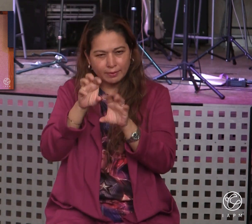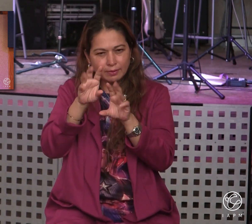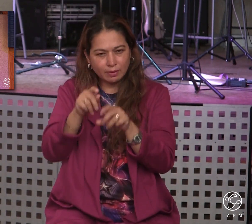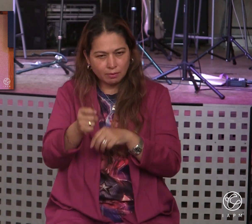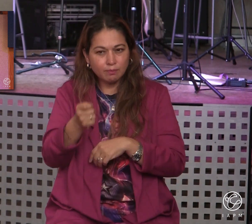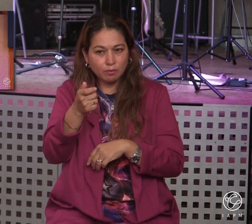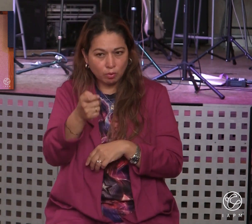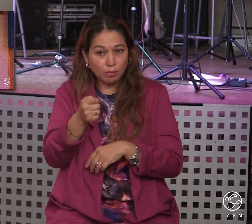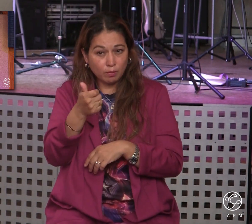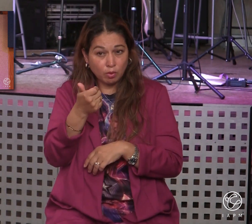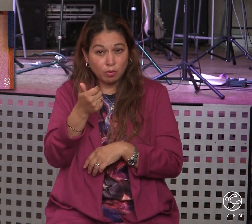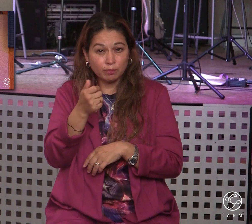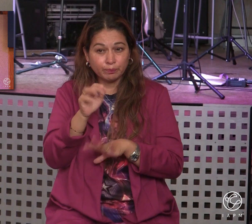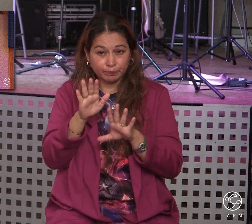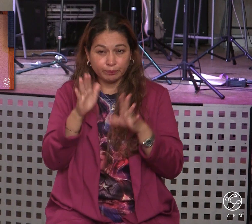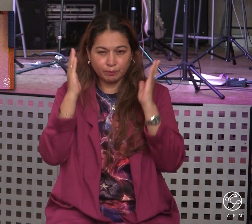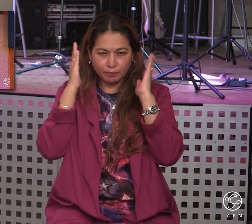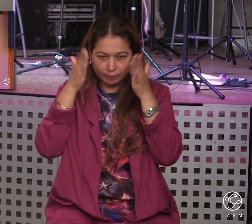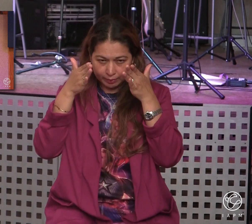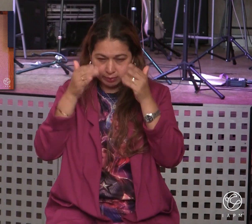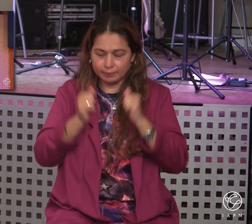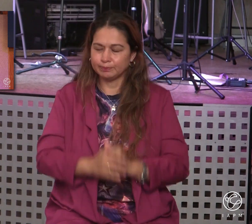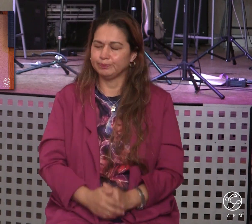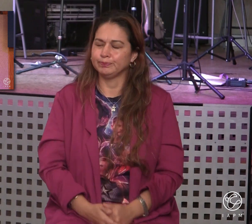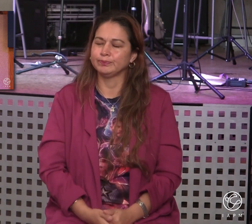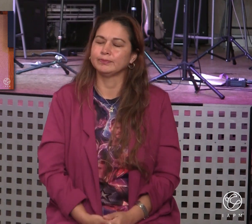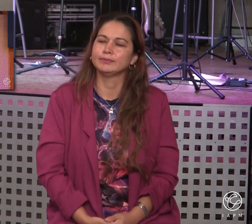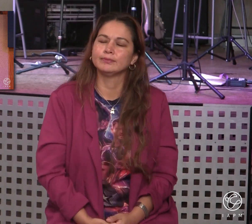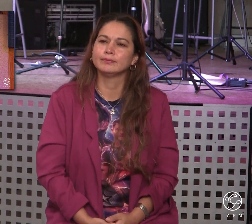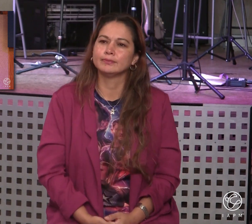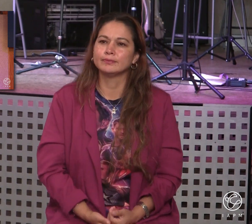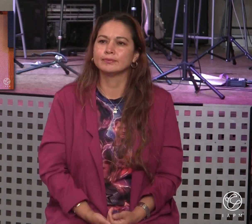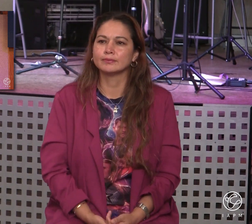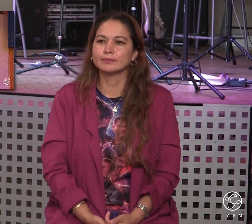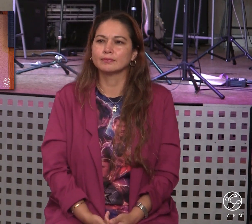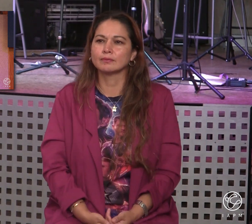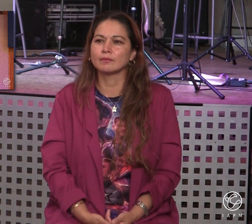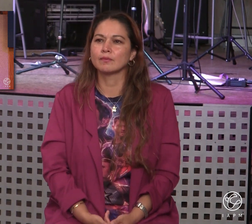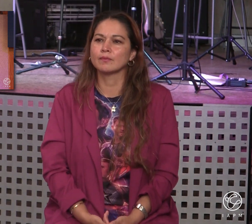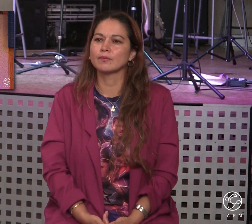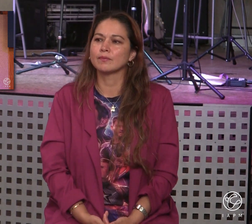no leerlos. Recordad cómo acabó